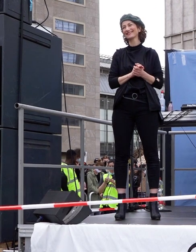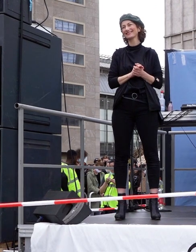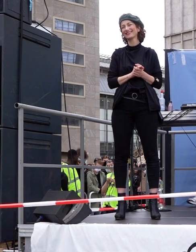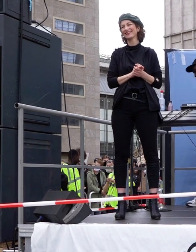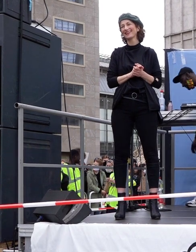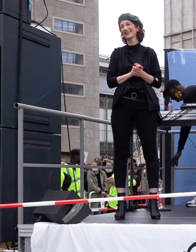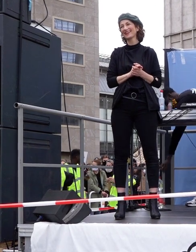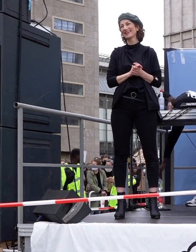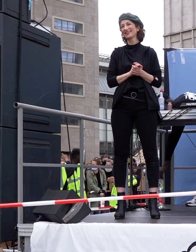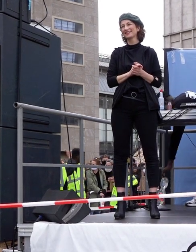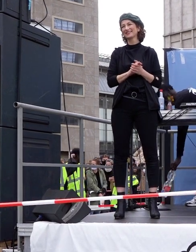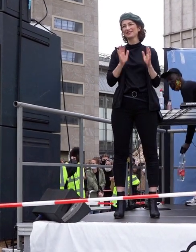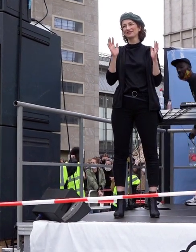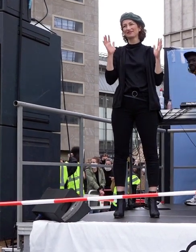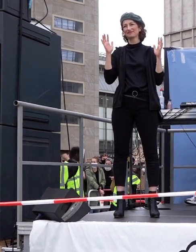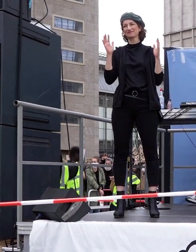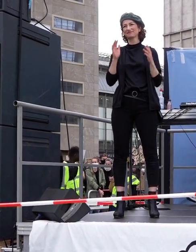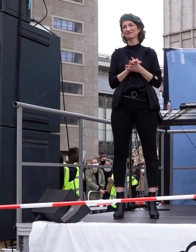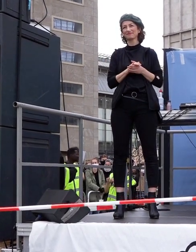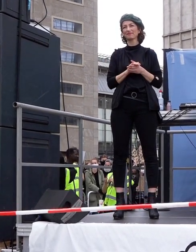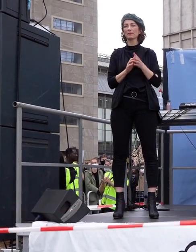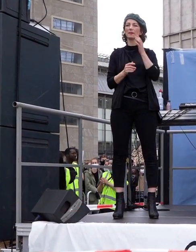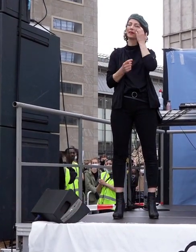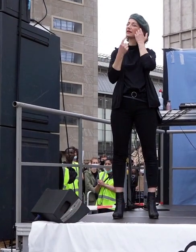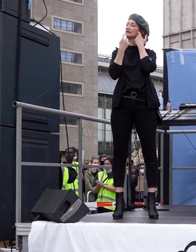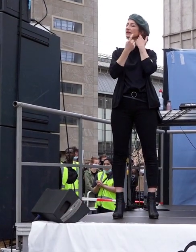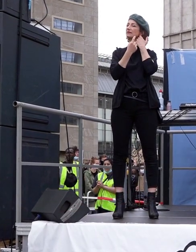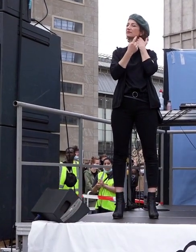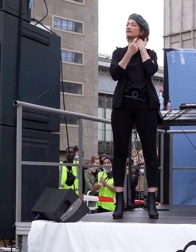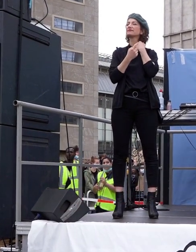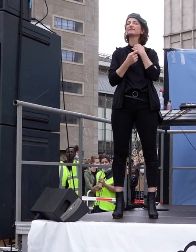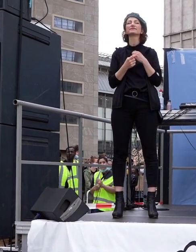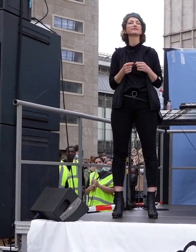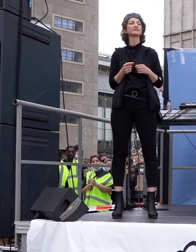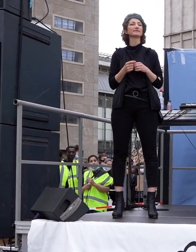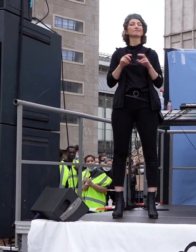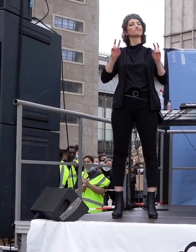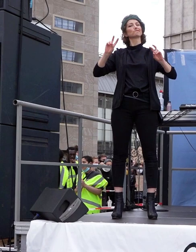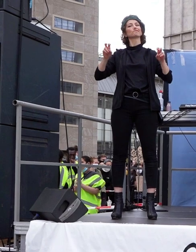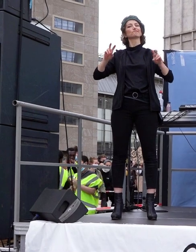Und sie ist kritische